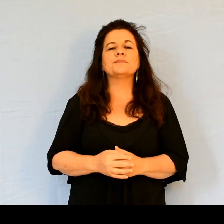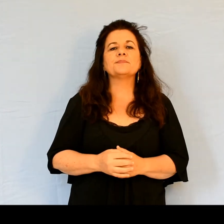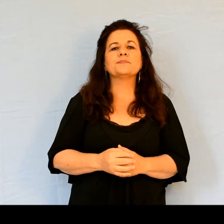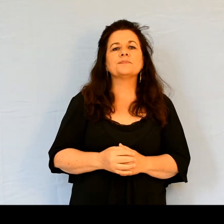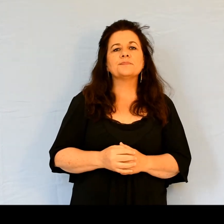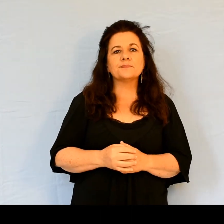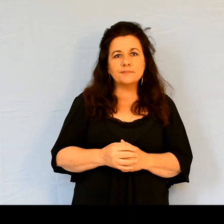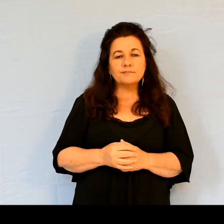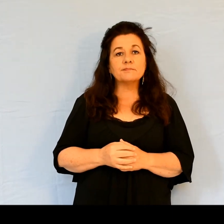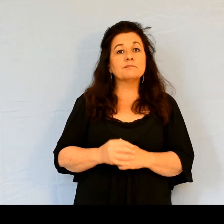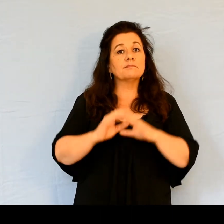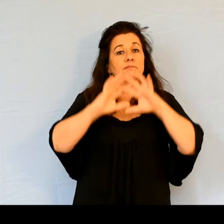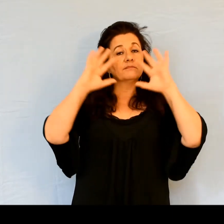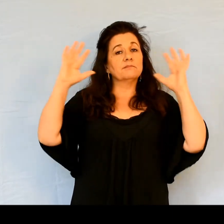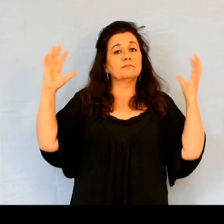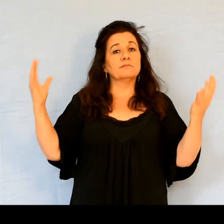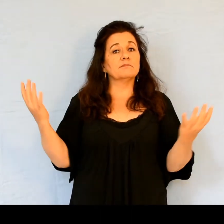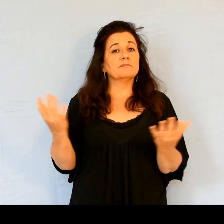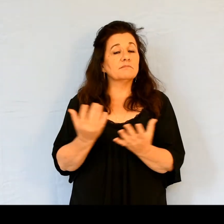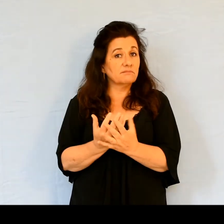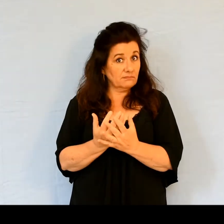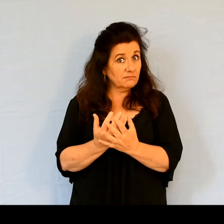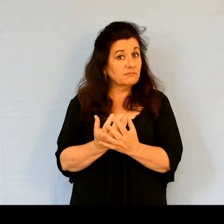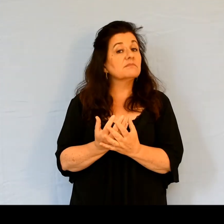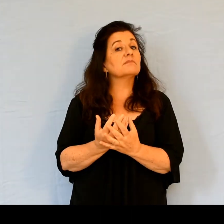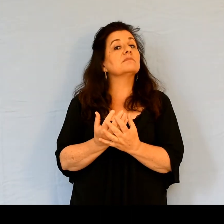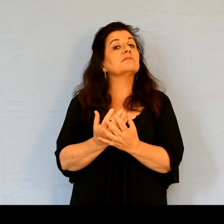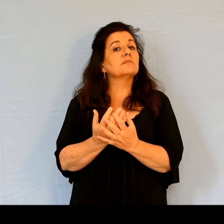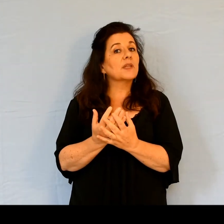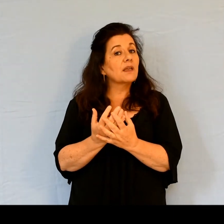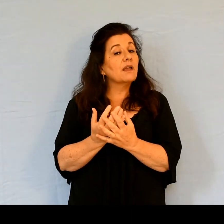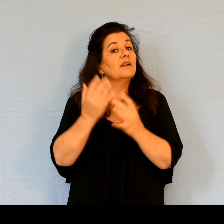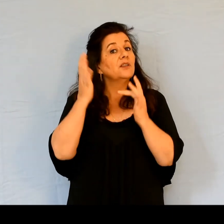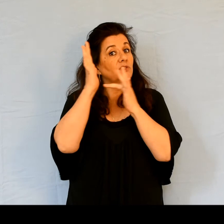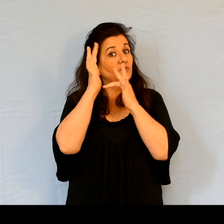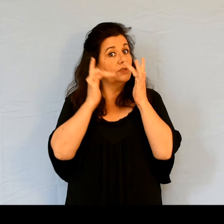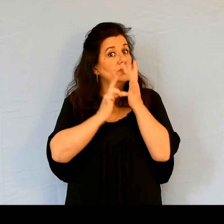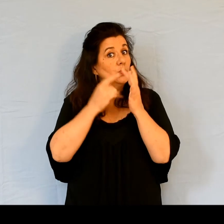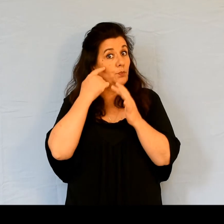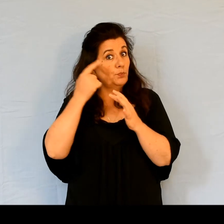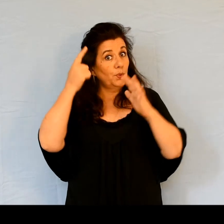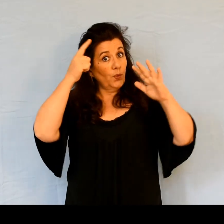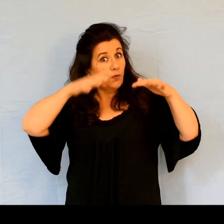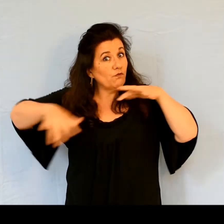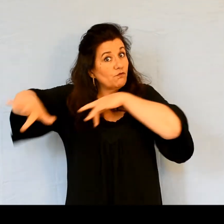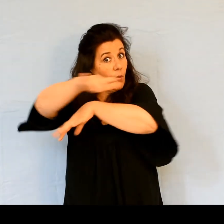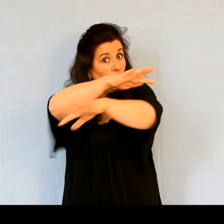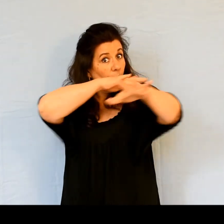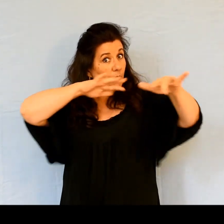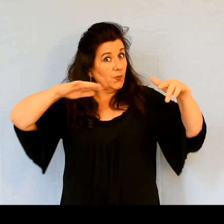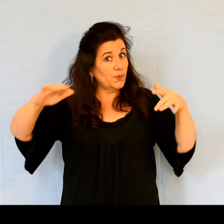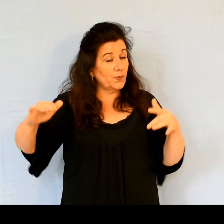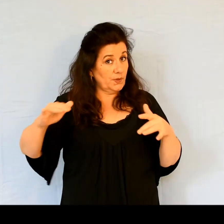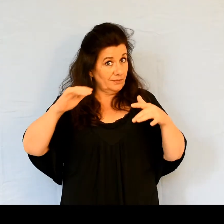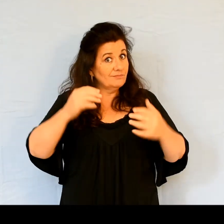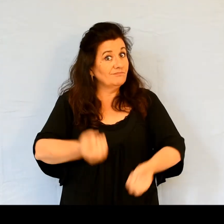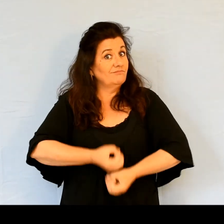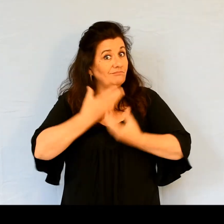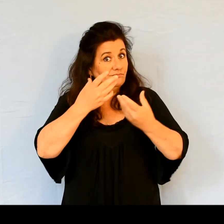Tout cela, Jésus le dit aux foules en parabole, et il ne leur disait rien